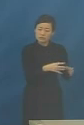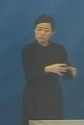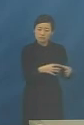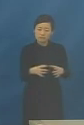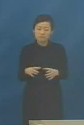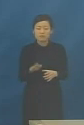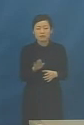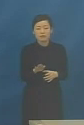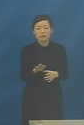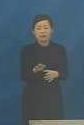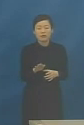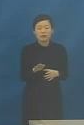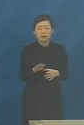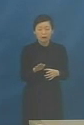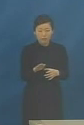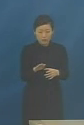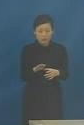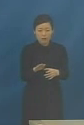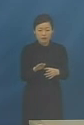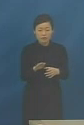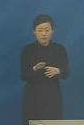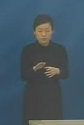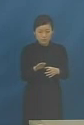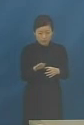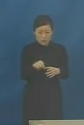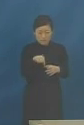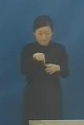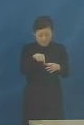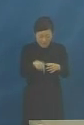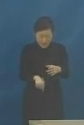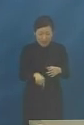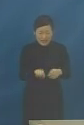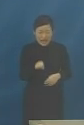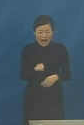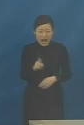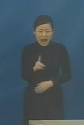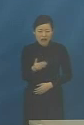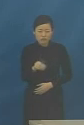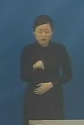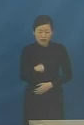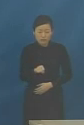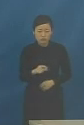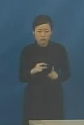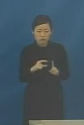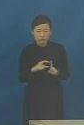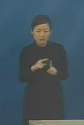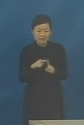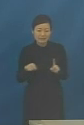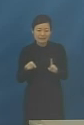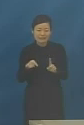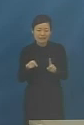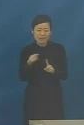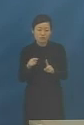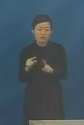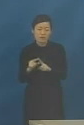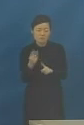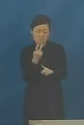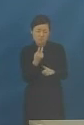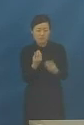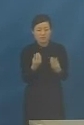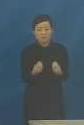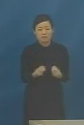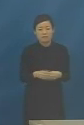ええさらにその核dna を調べたわけですで彼の場合はですねえぇまぁあの普通